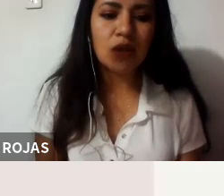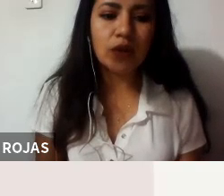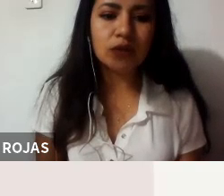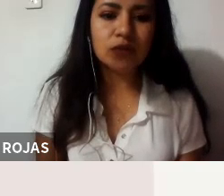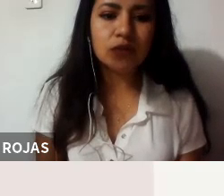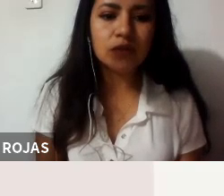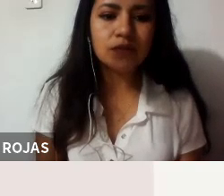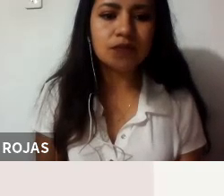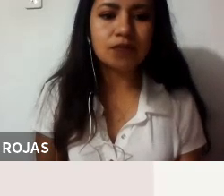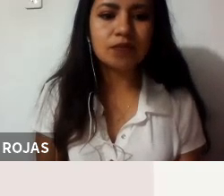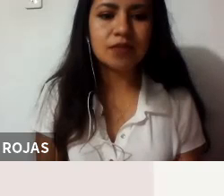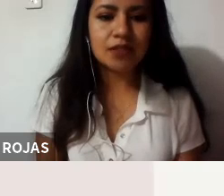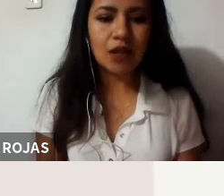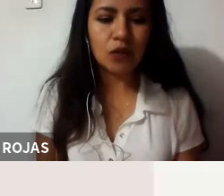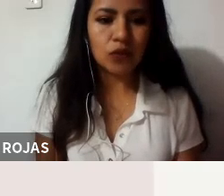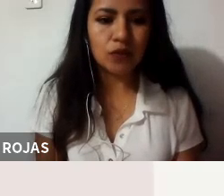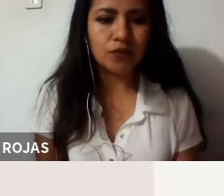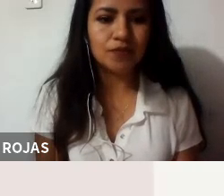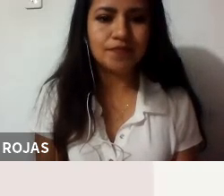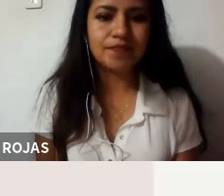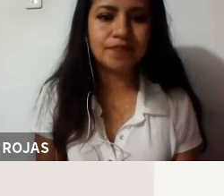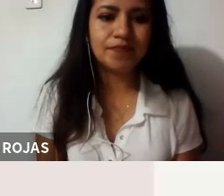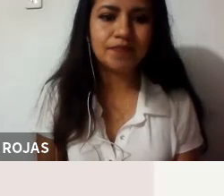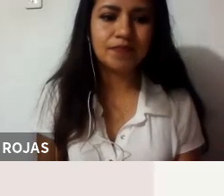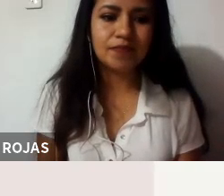Vamos con el cuarto punto. Salud.